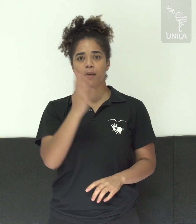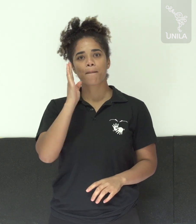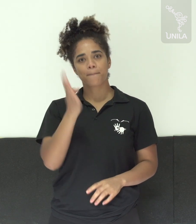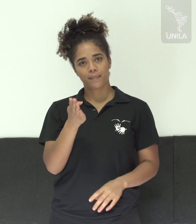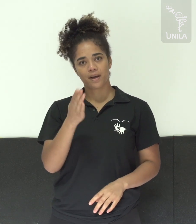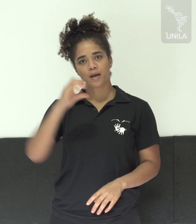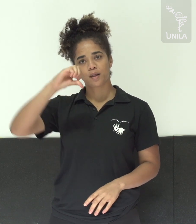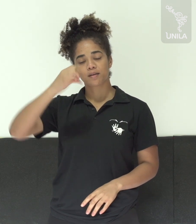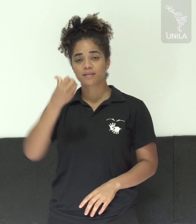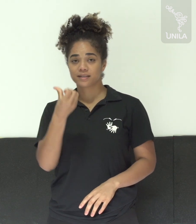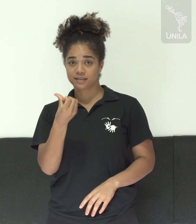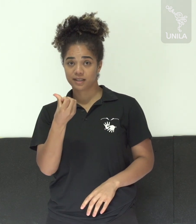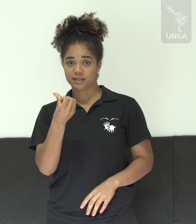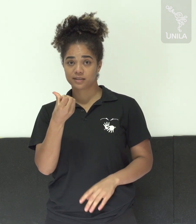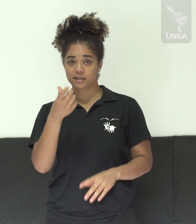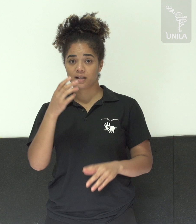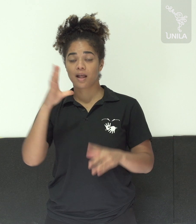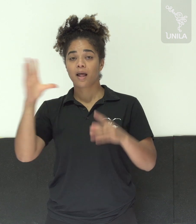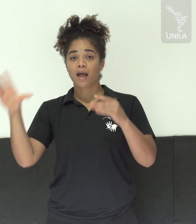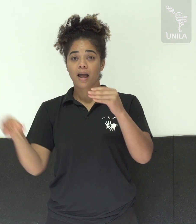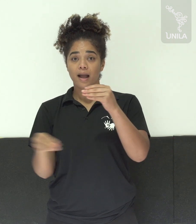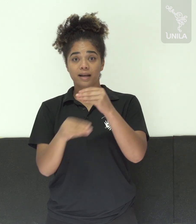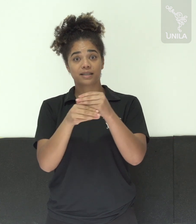9.394/96, acrescida pela Lei número